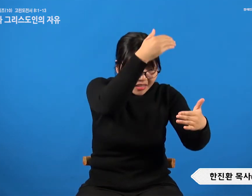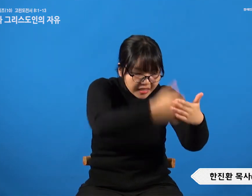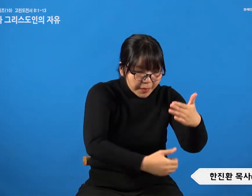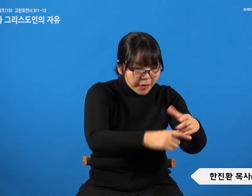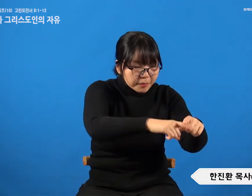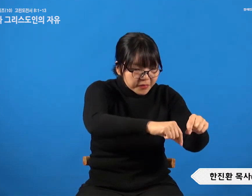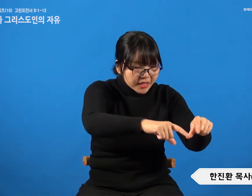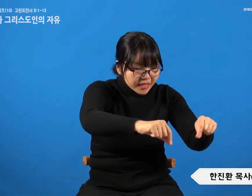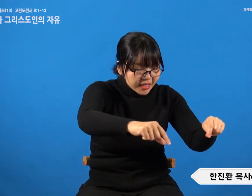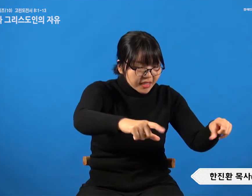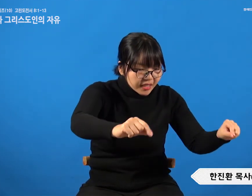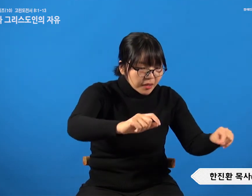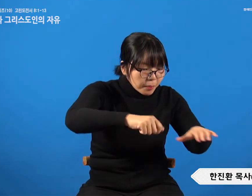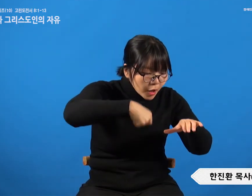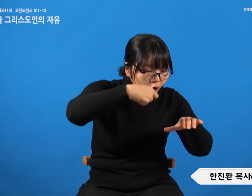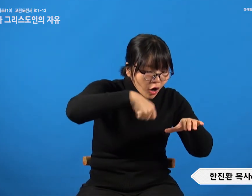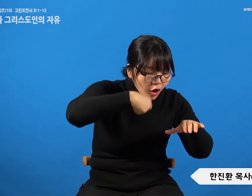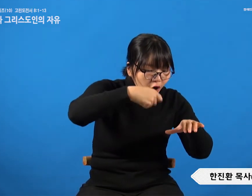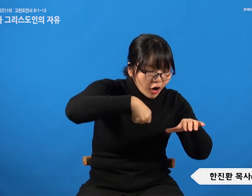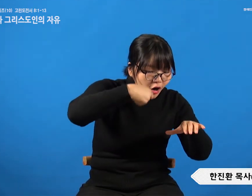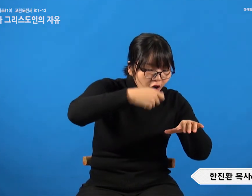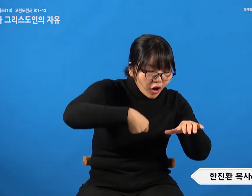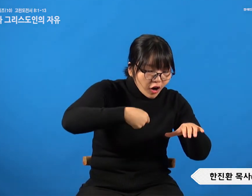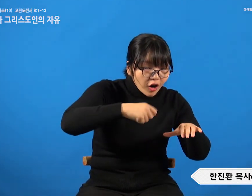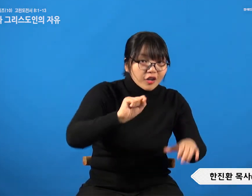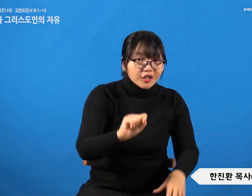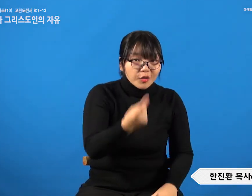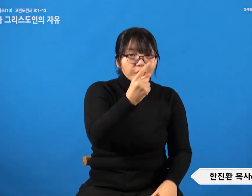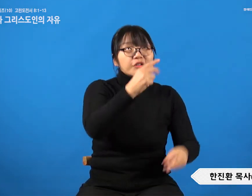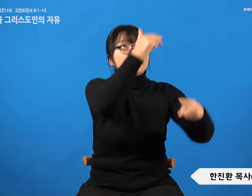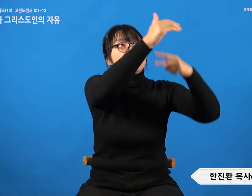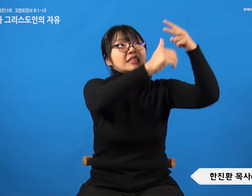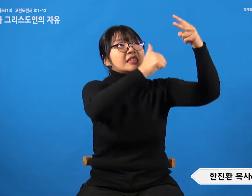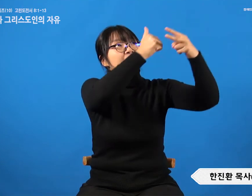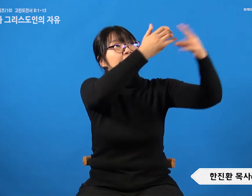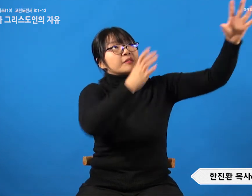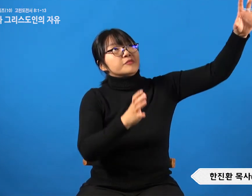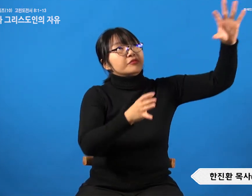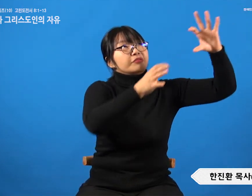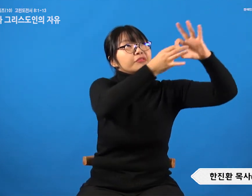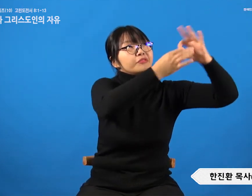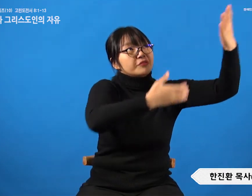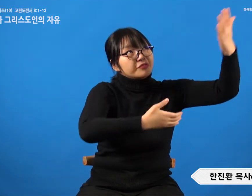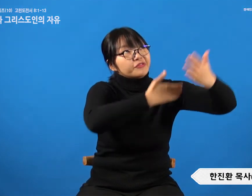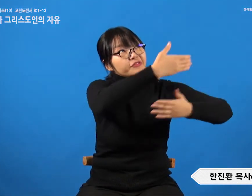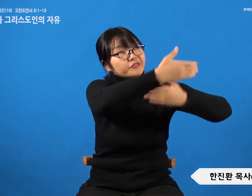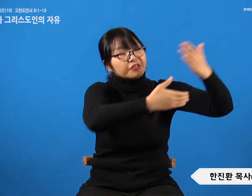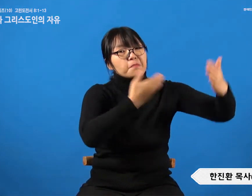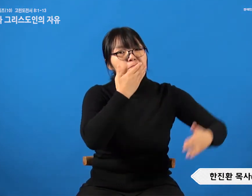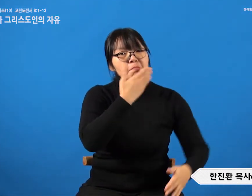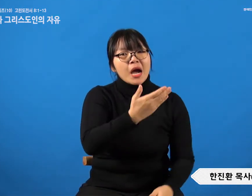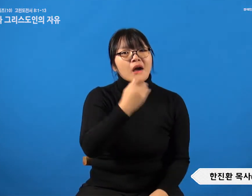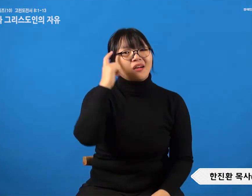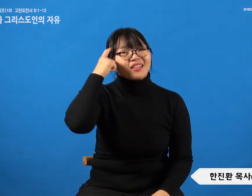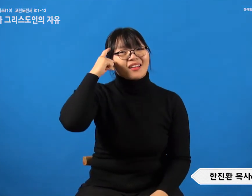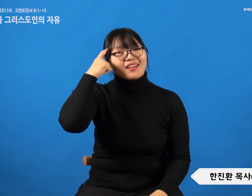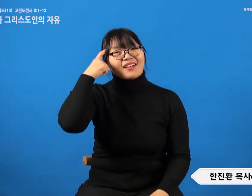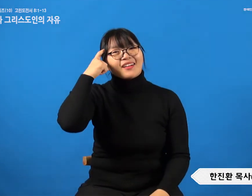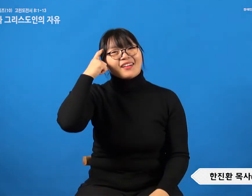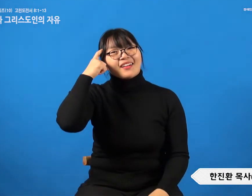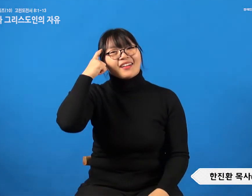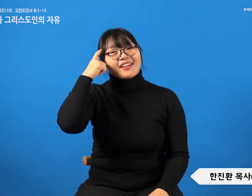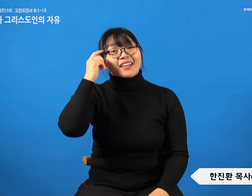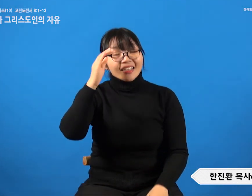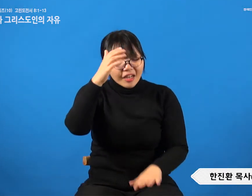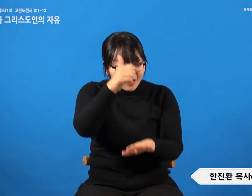남은 음식을 나누어 먹으면 자기들도 신들과 교통을 할 수 있다고 생각을 했습니다.